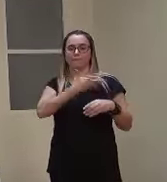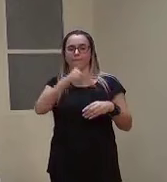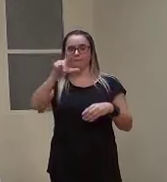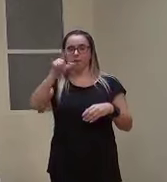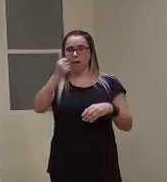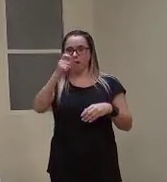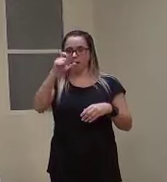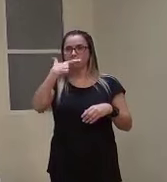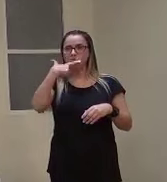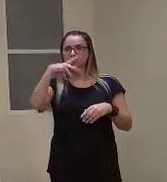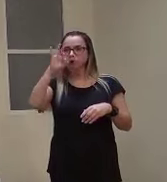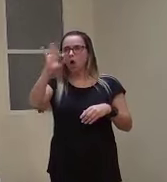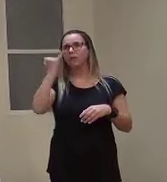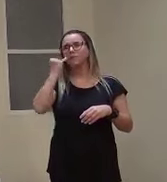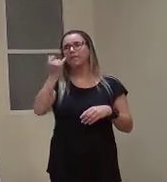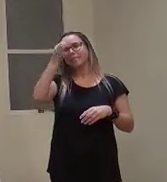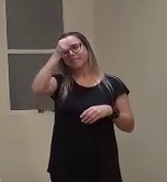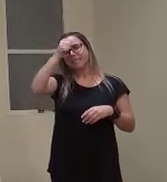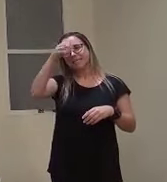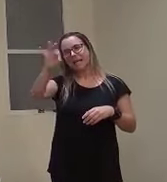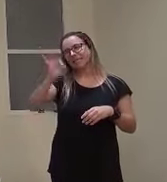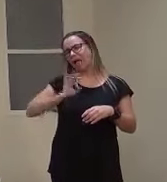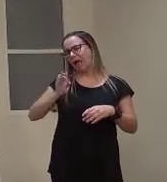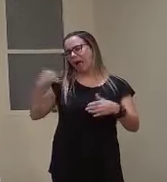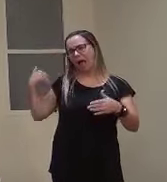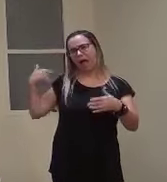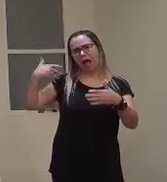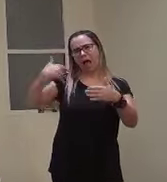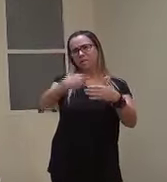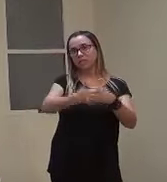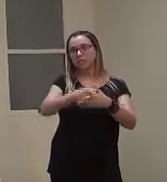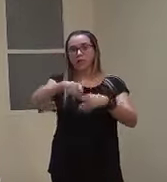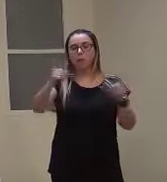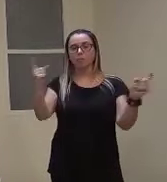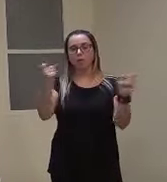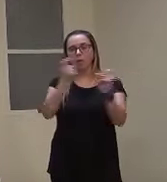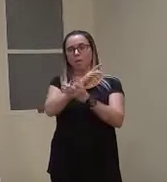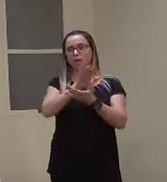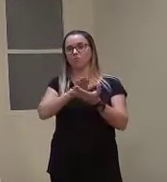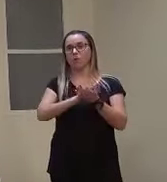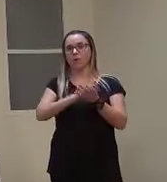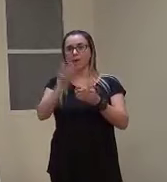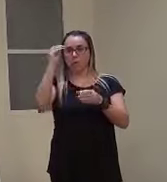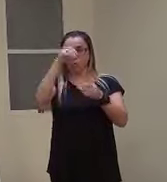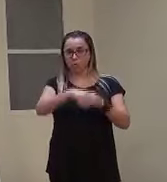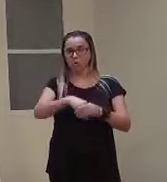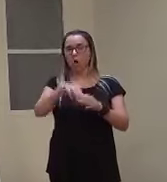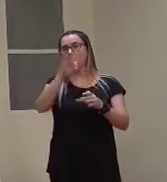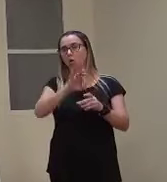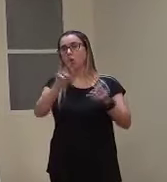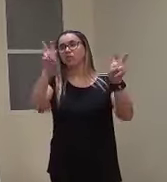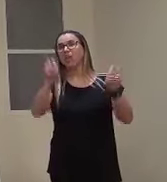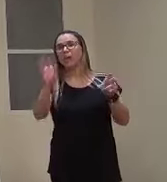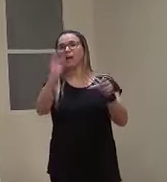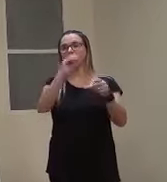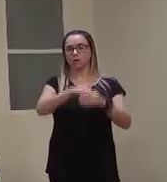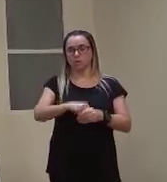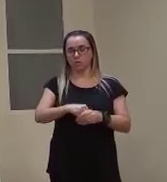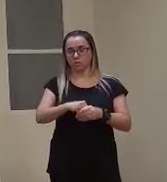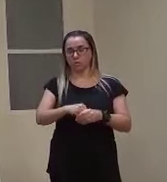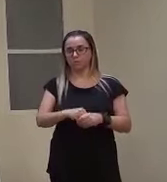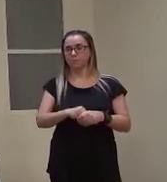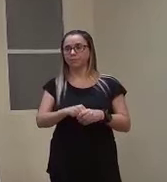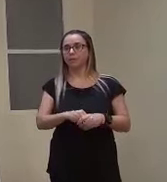desde hace más de 60 años el problema de la inclusión o la reacción de la inclusión y